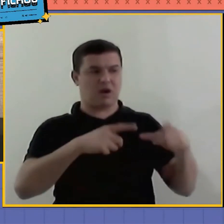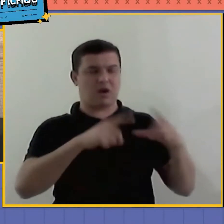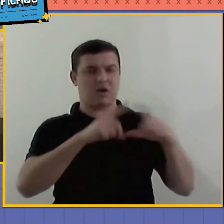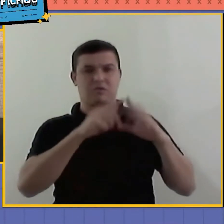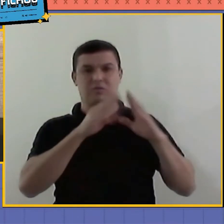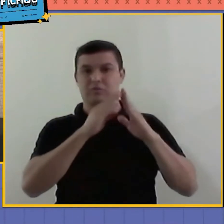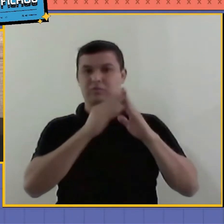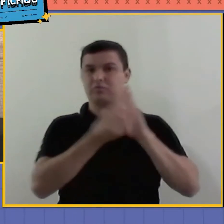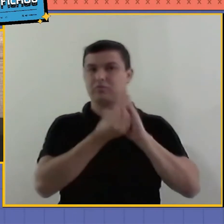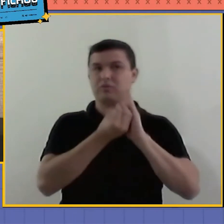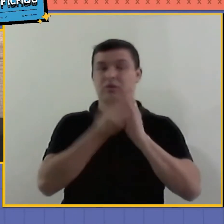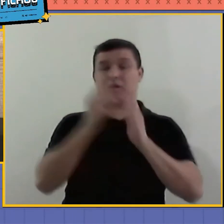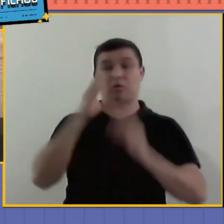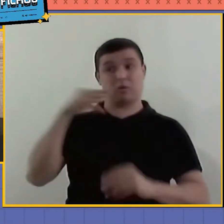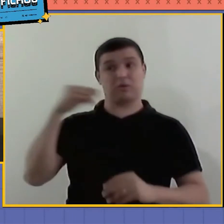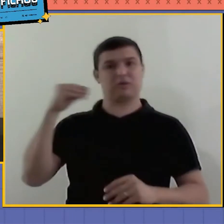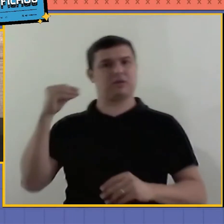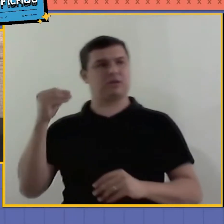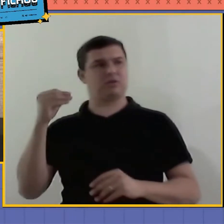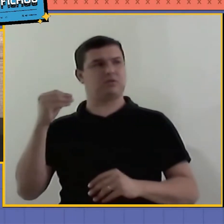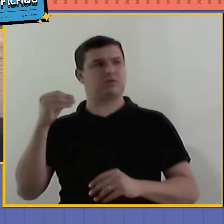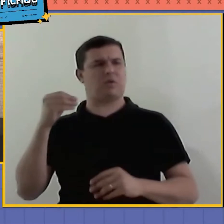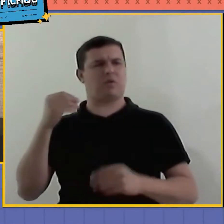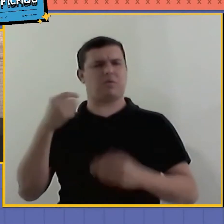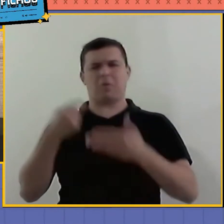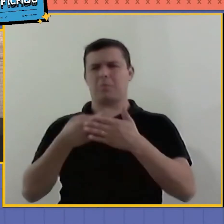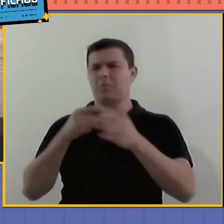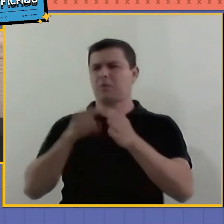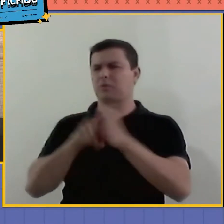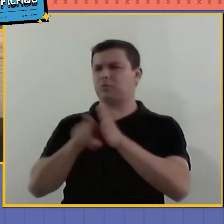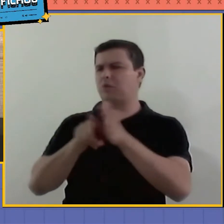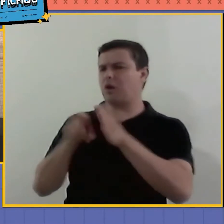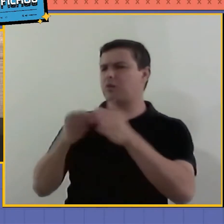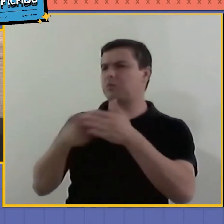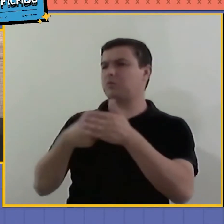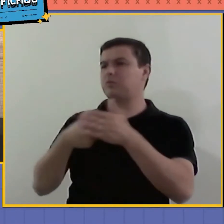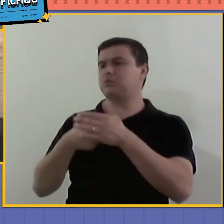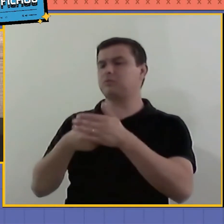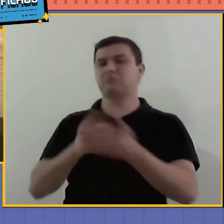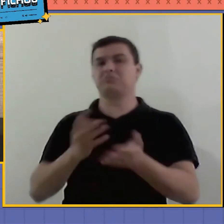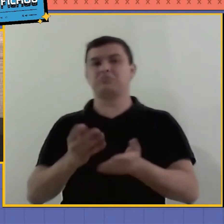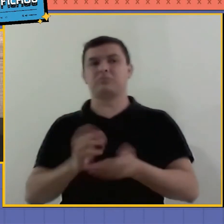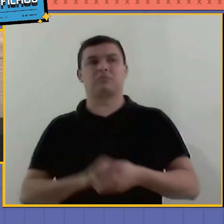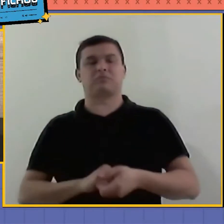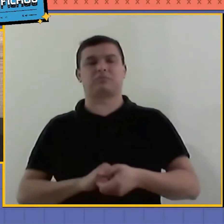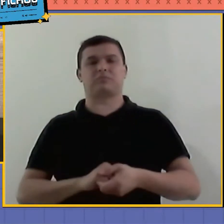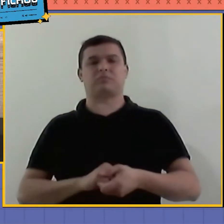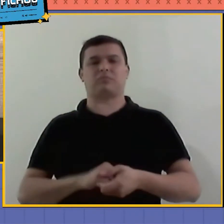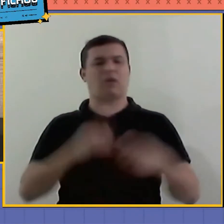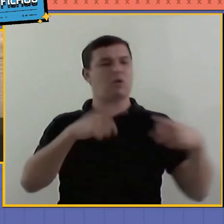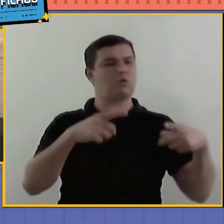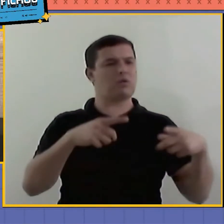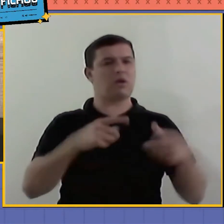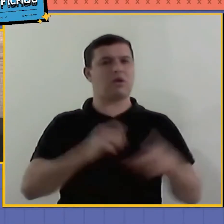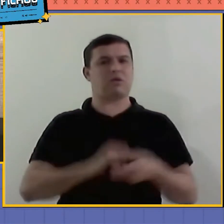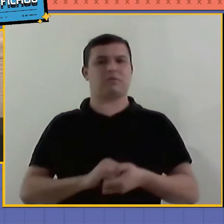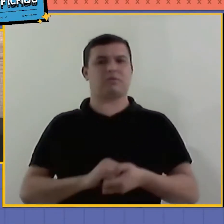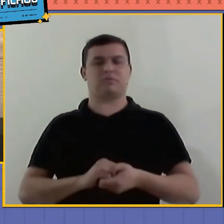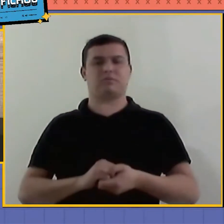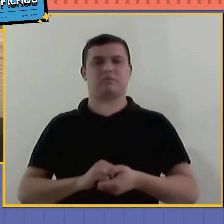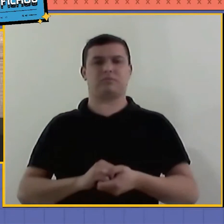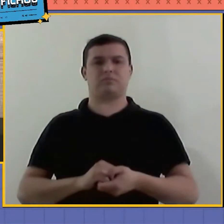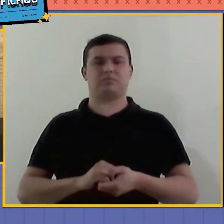adolescente que lugar é esse meu filho está indo aonde aí graça do Senhor conheceram o